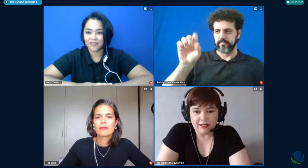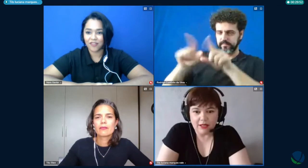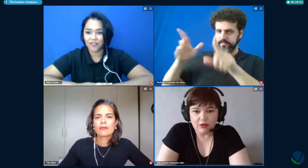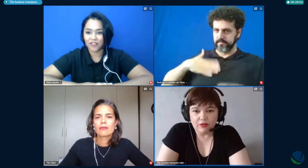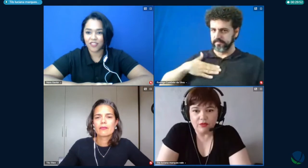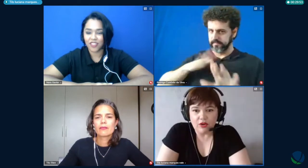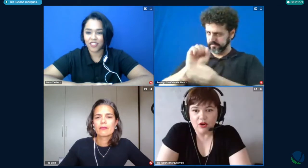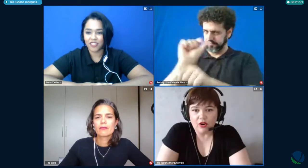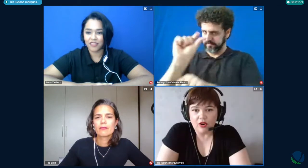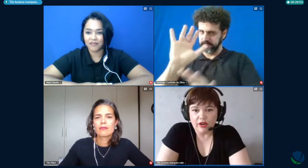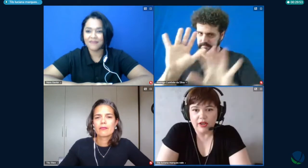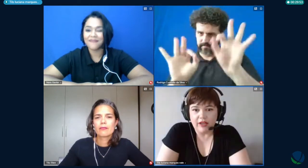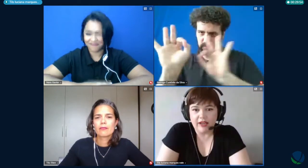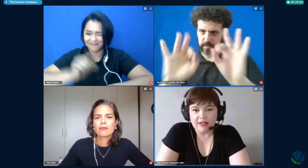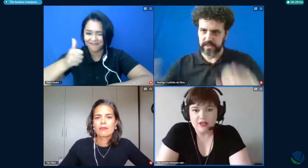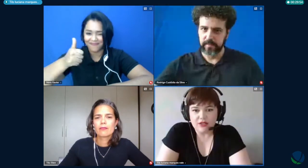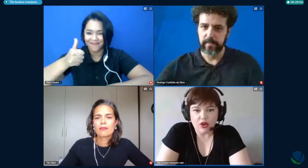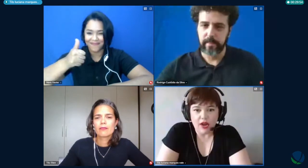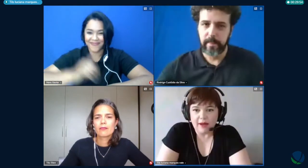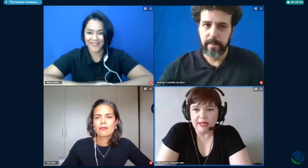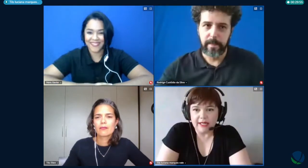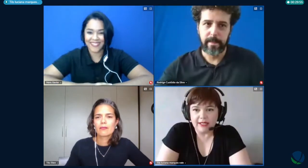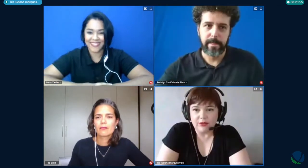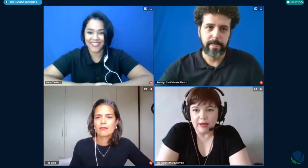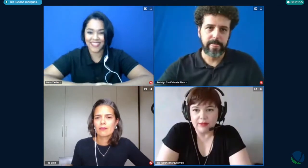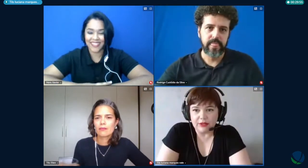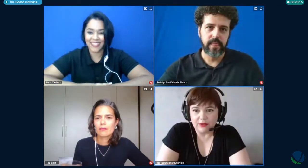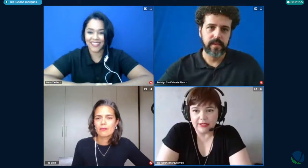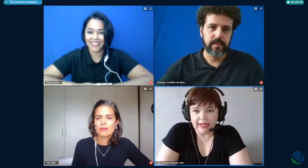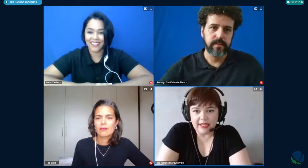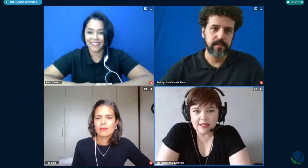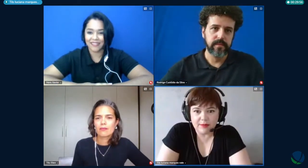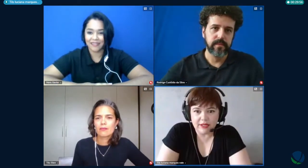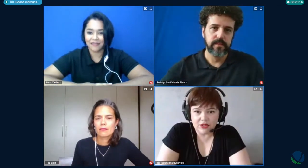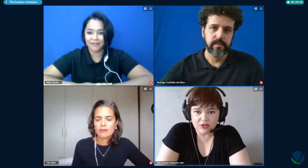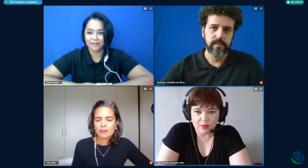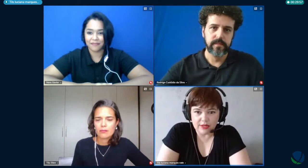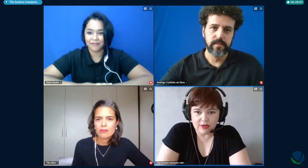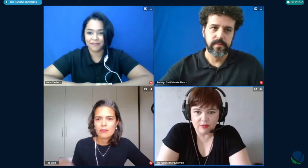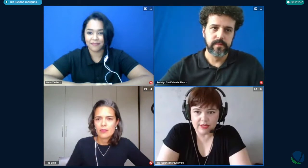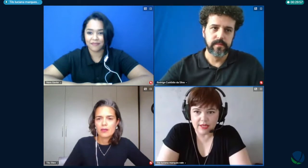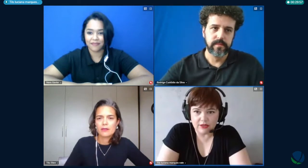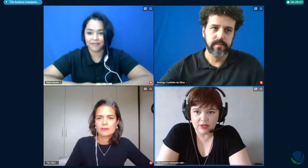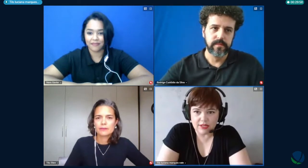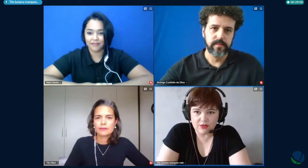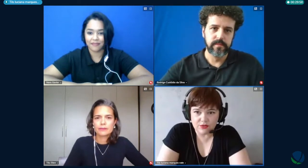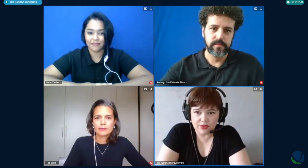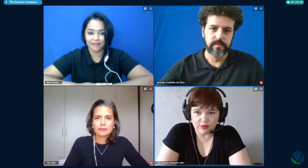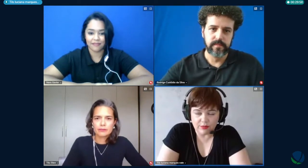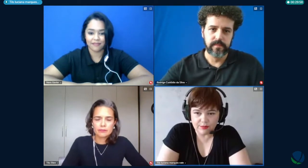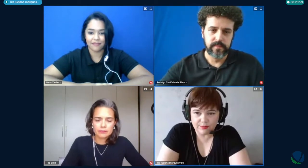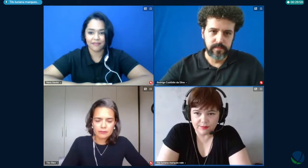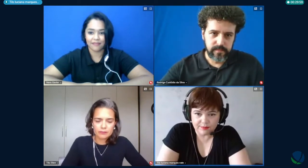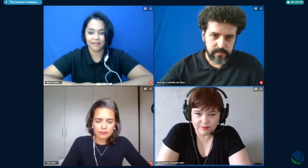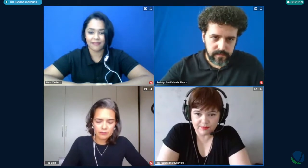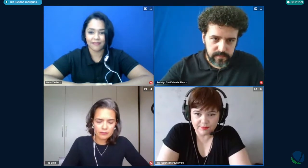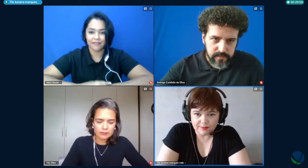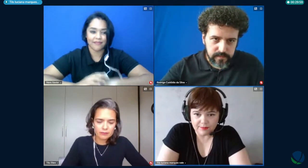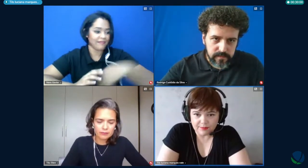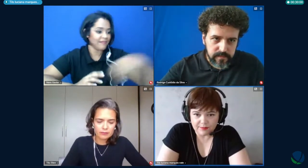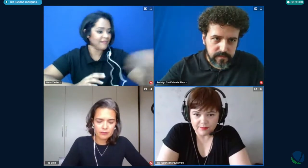Bem, então eu vou só abrir aqui o capítulo 3 para que a gente possa começar a nossa discussão.